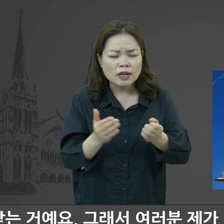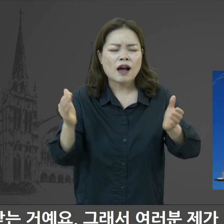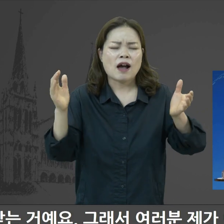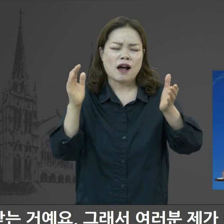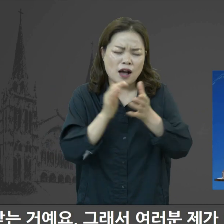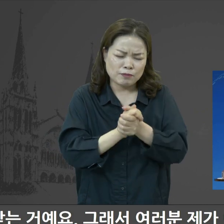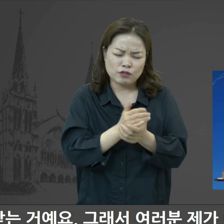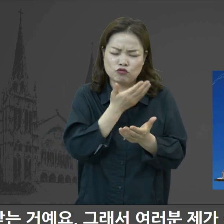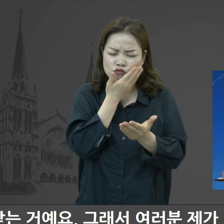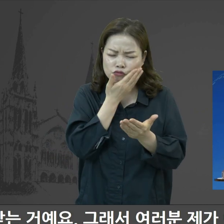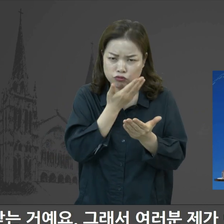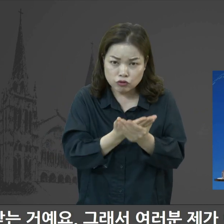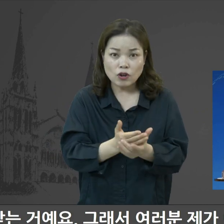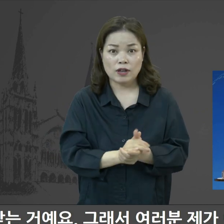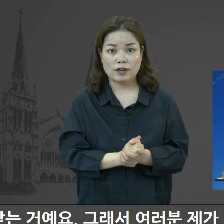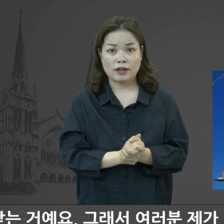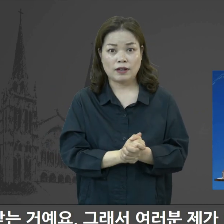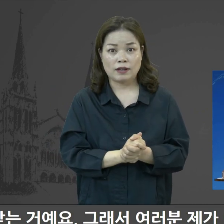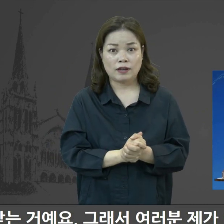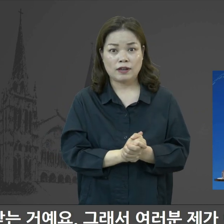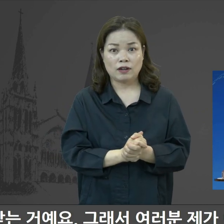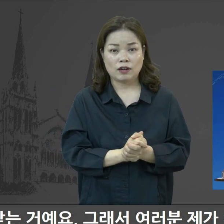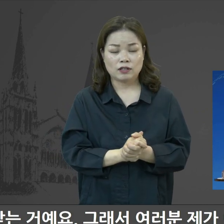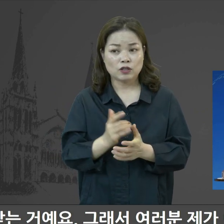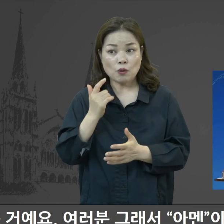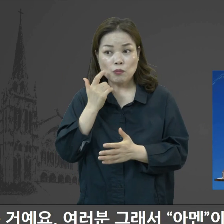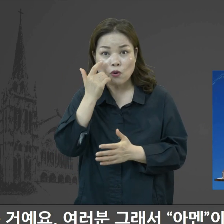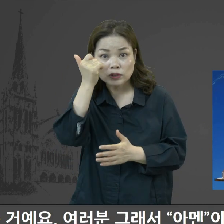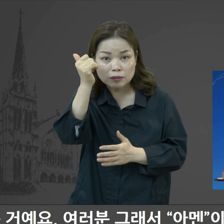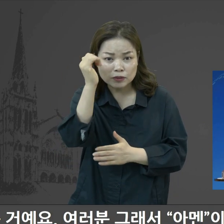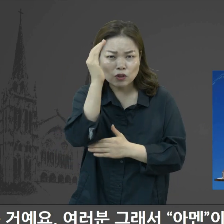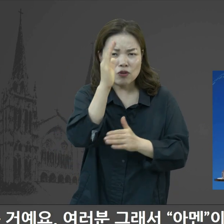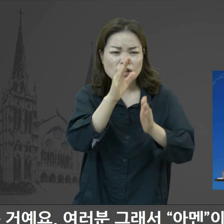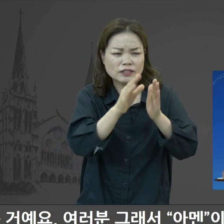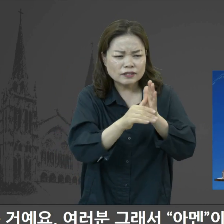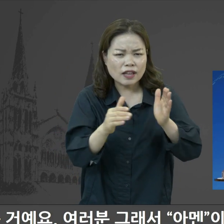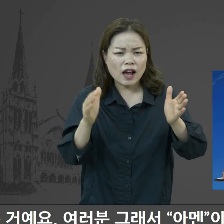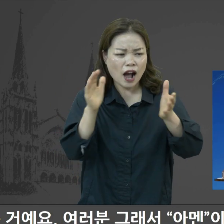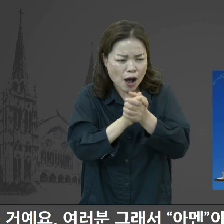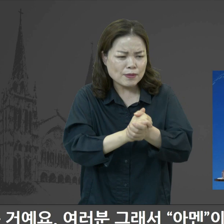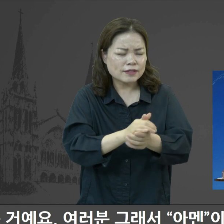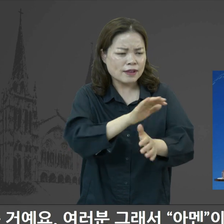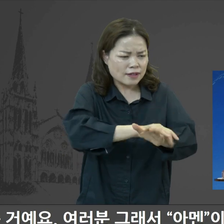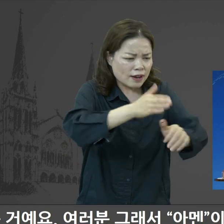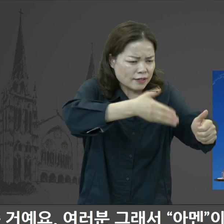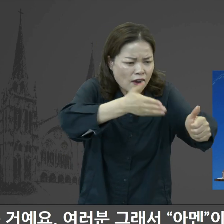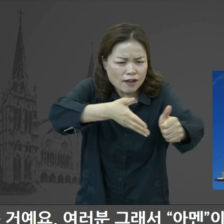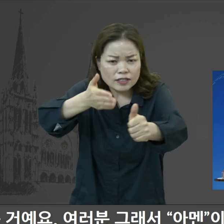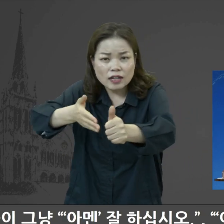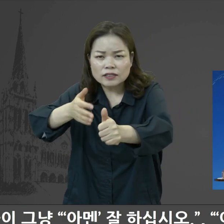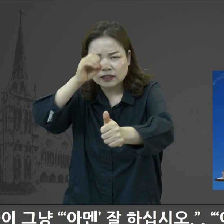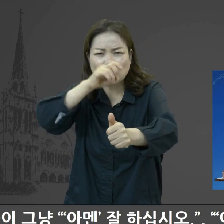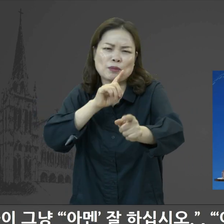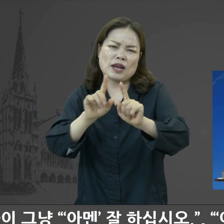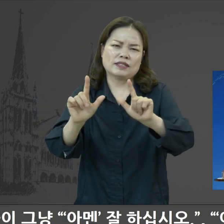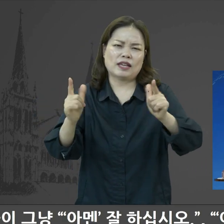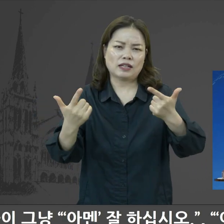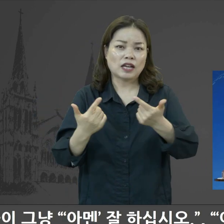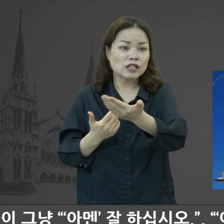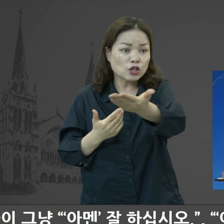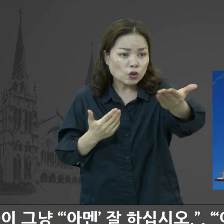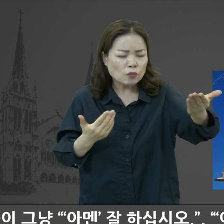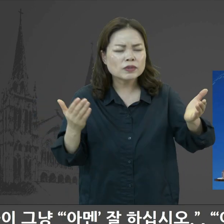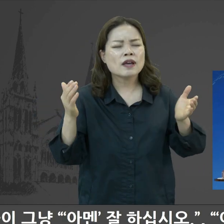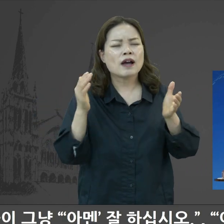아멘이 너무 중요해요. 그래서 목사님들이 그냥 아멘 잘하십시오, 아멘 잘하십시오 그냥 하는 게 아니라,